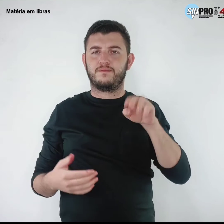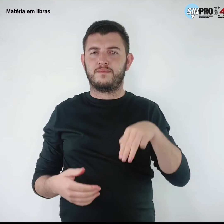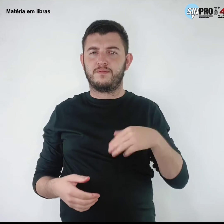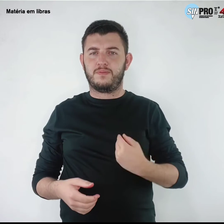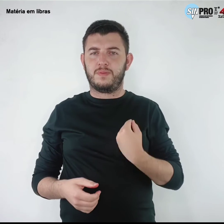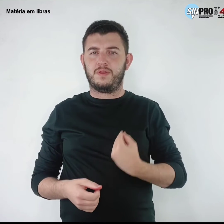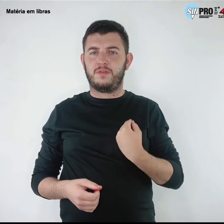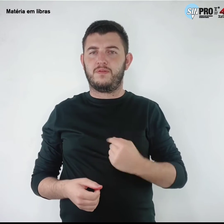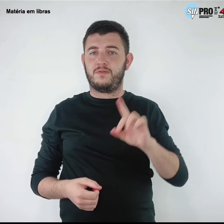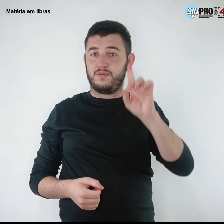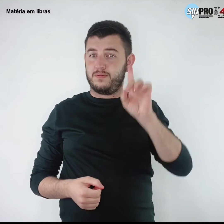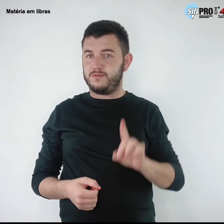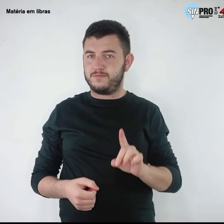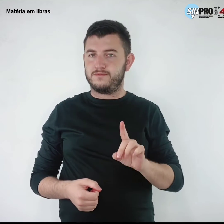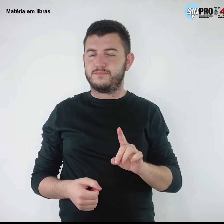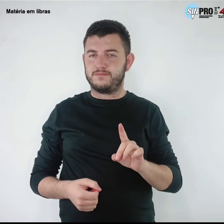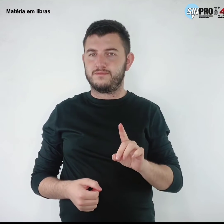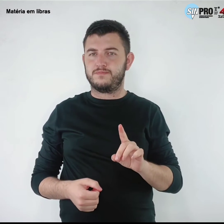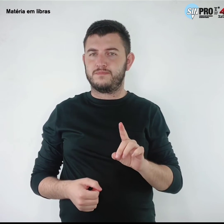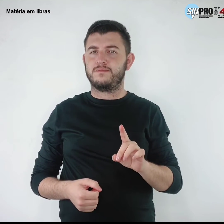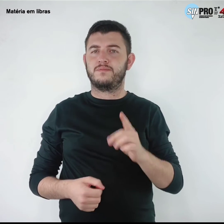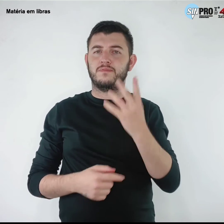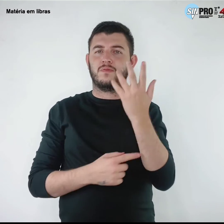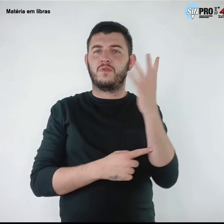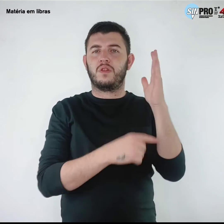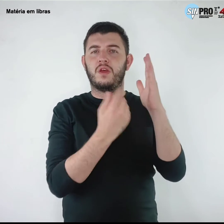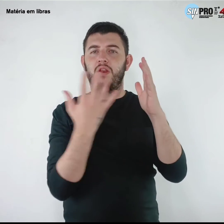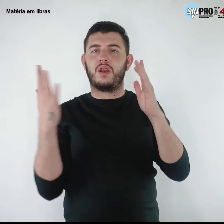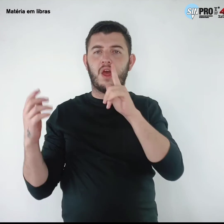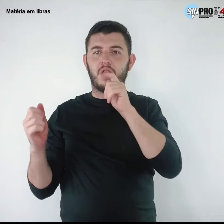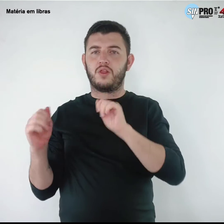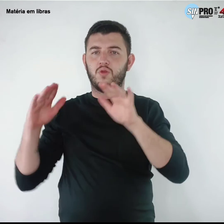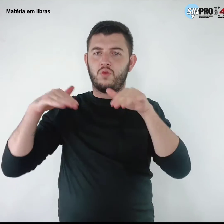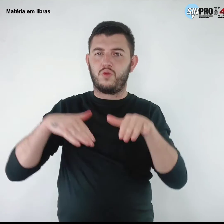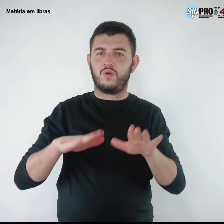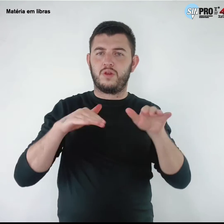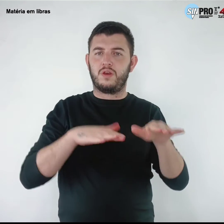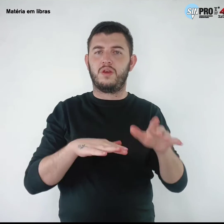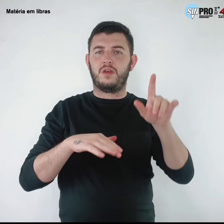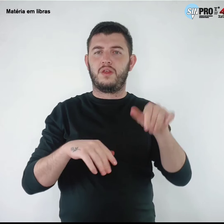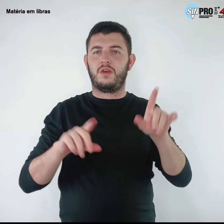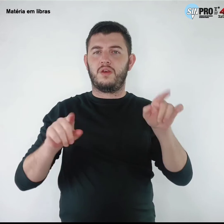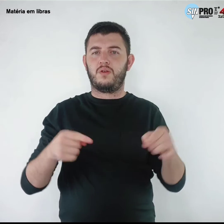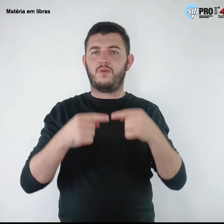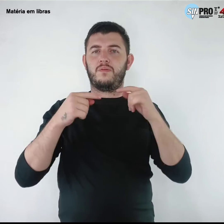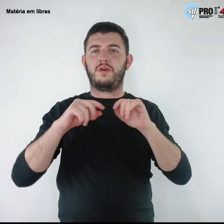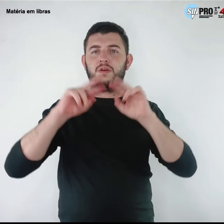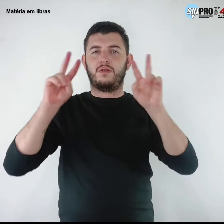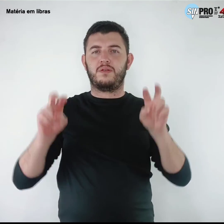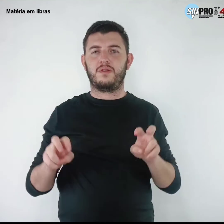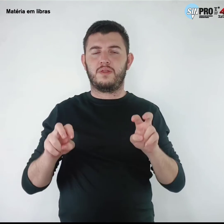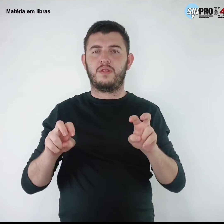e direitos da natureza aliadas a temas relativos a etnias,